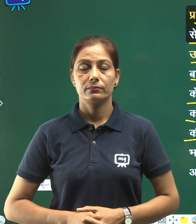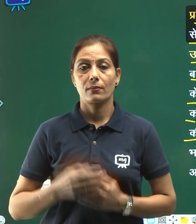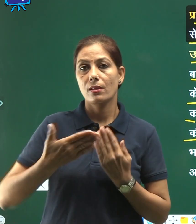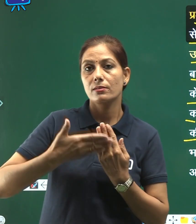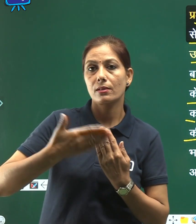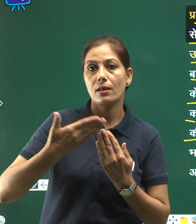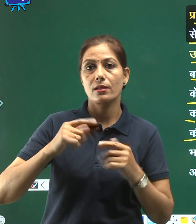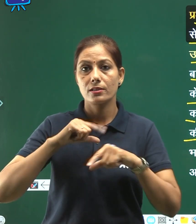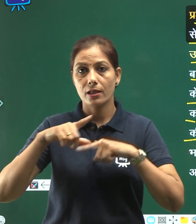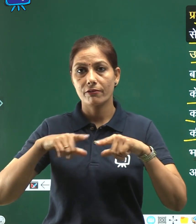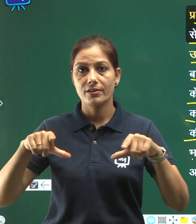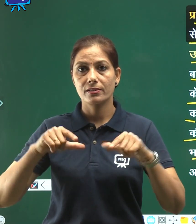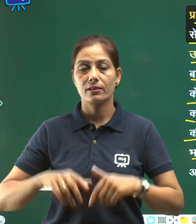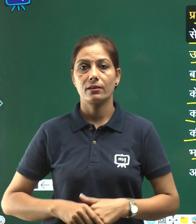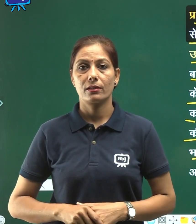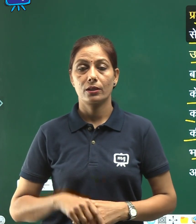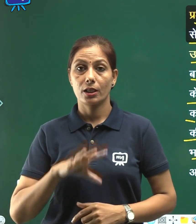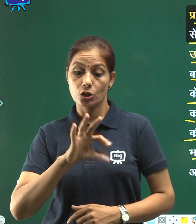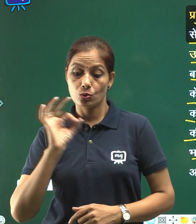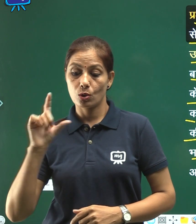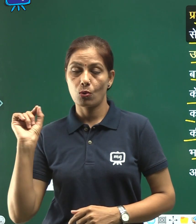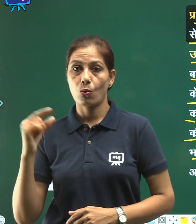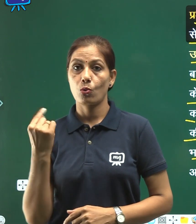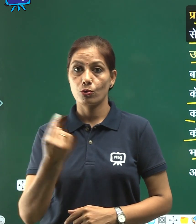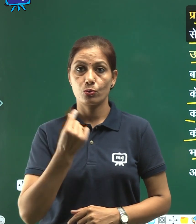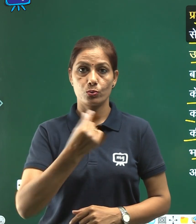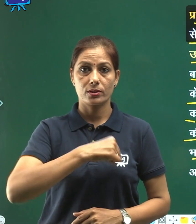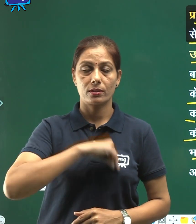सहज भाषा के चुनाव और प्रयोग से